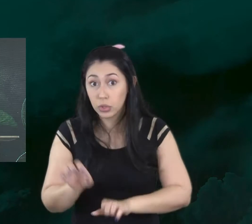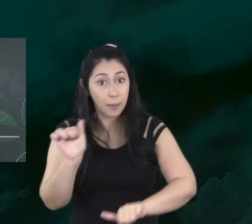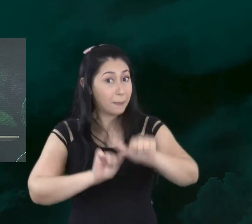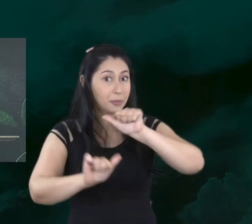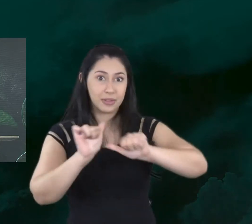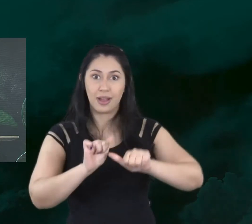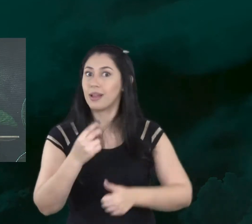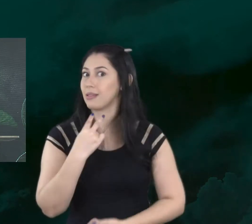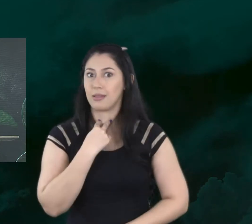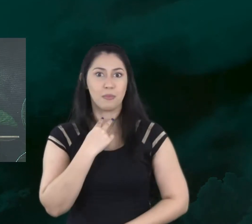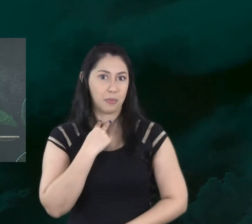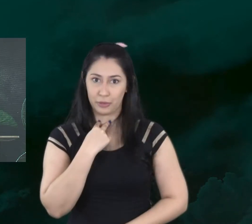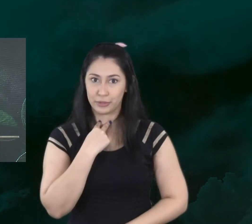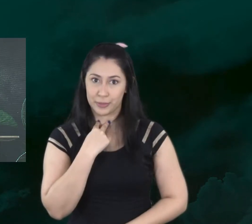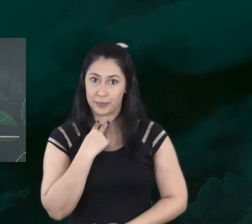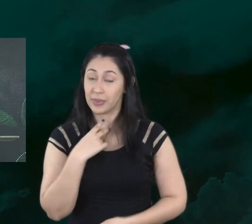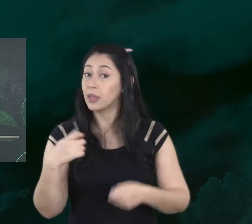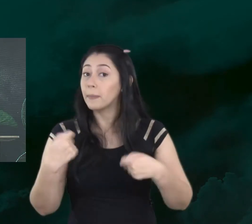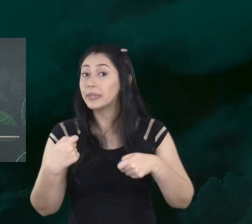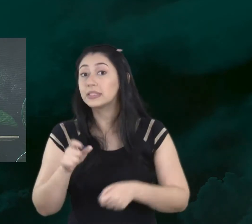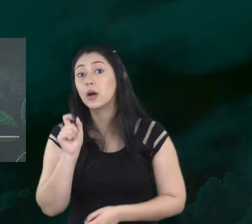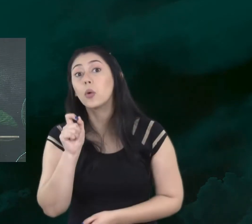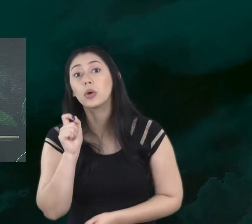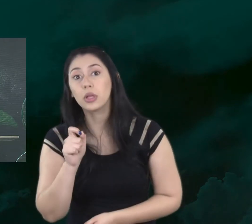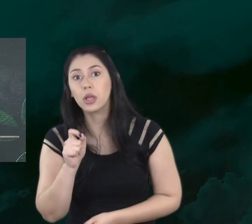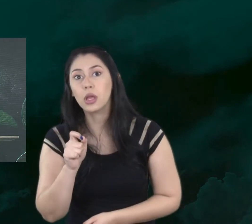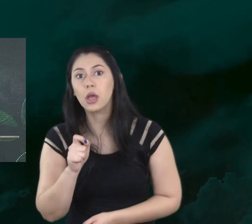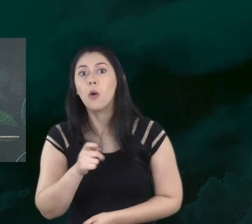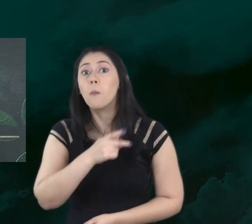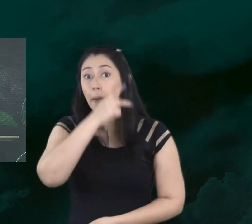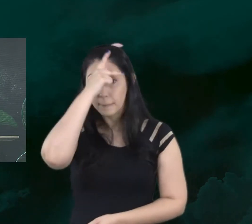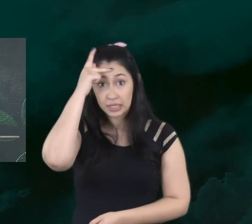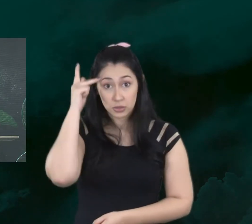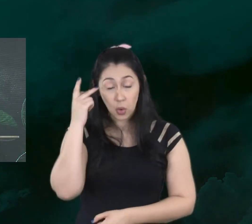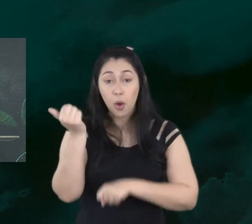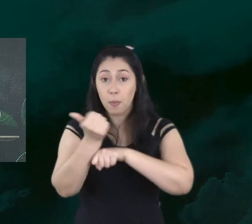que um engenheiro estrutural recalcule, não é isso?